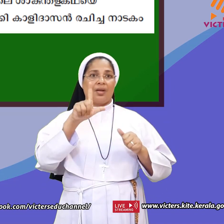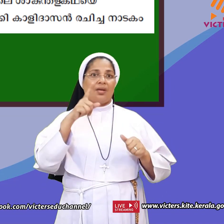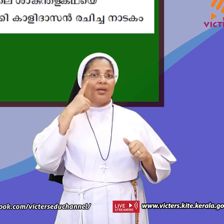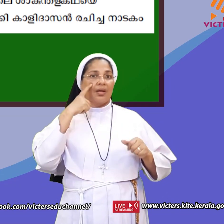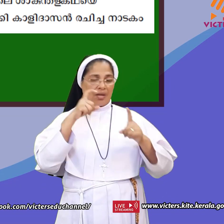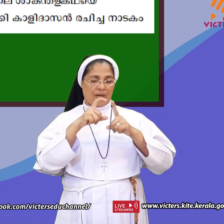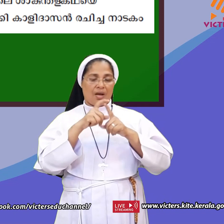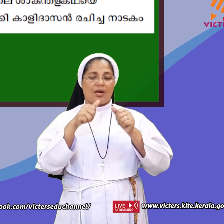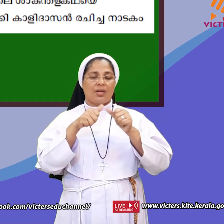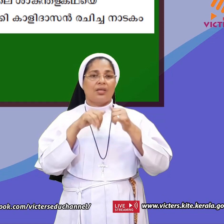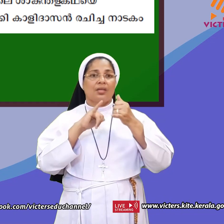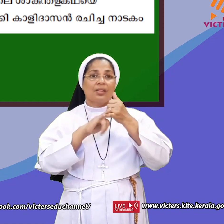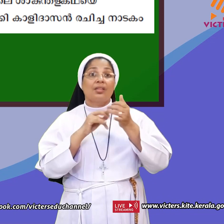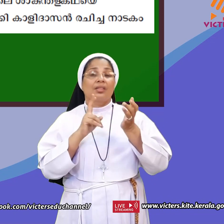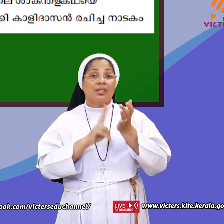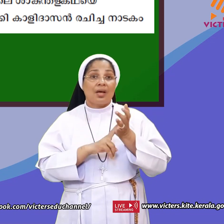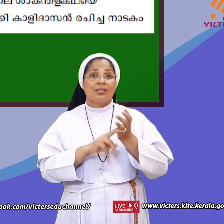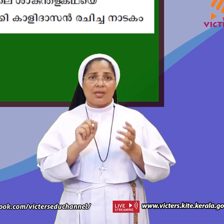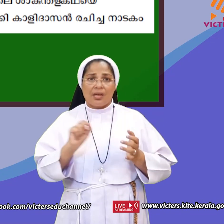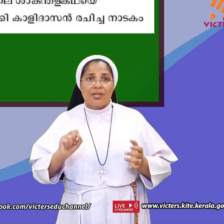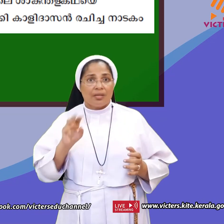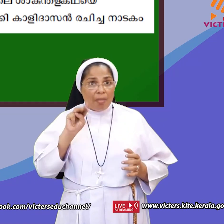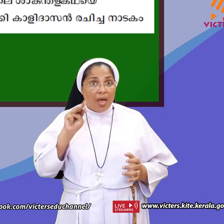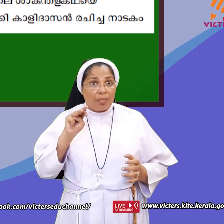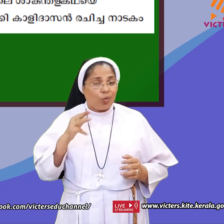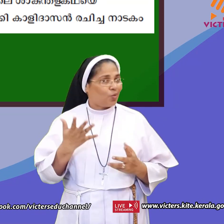അല്ല, സംസ്കൃതത്തിലാണ്.